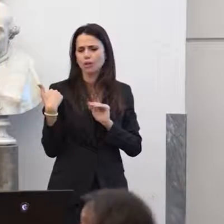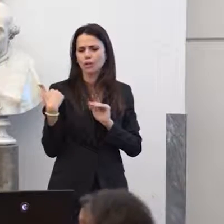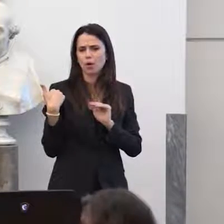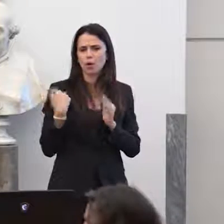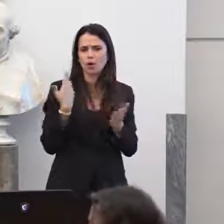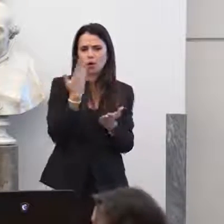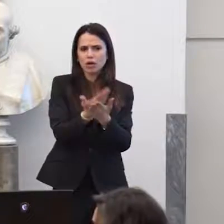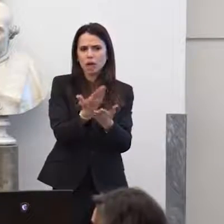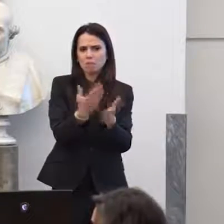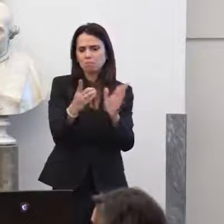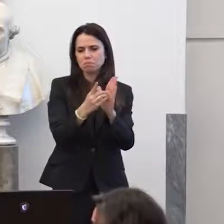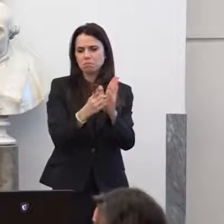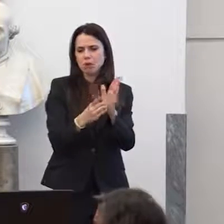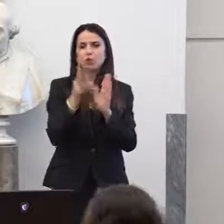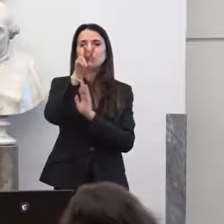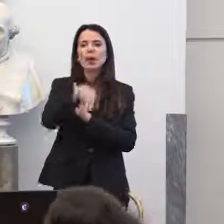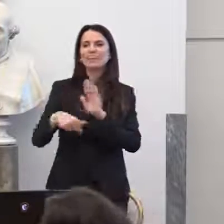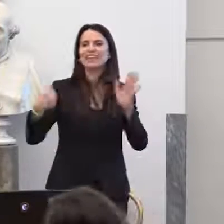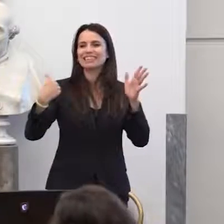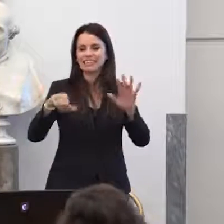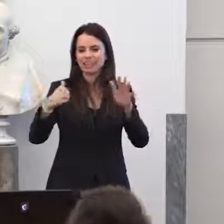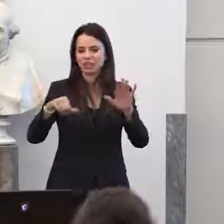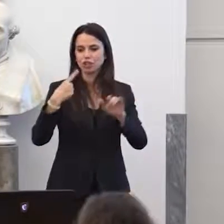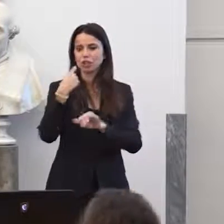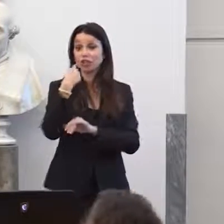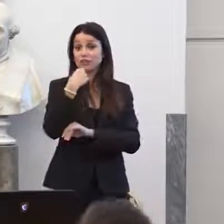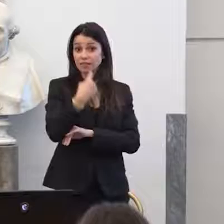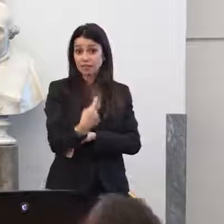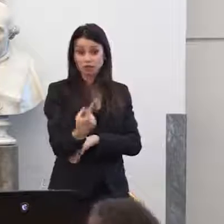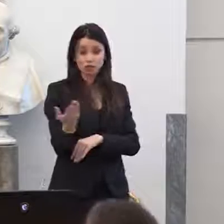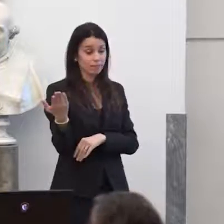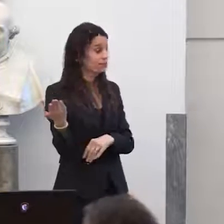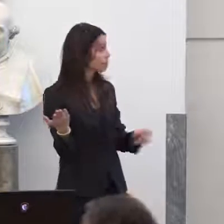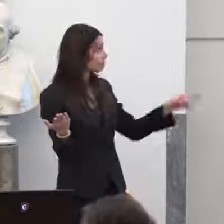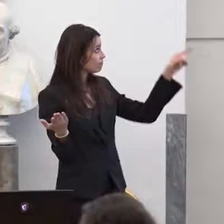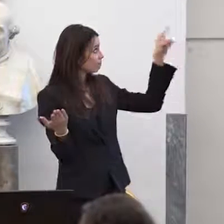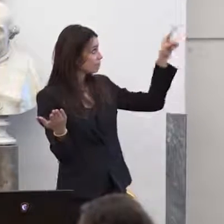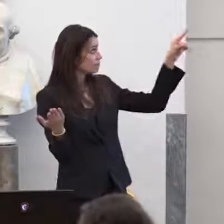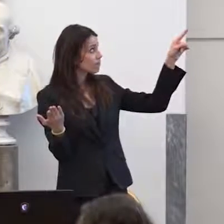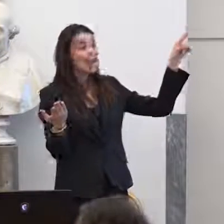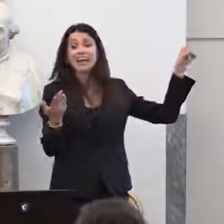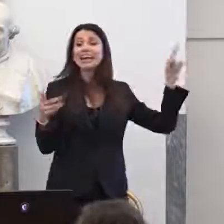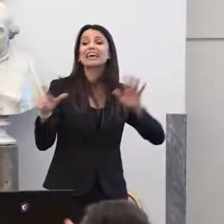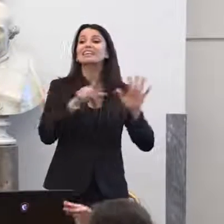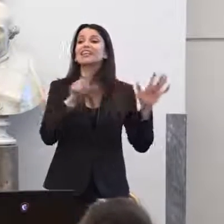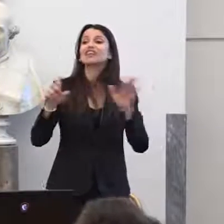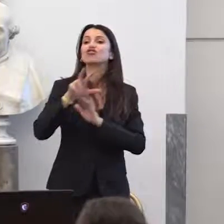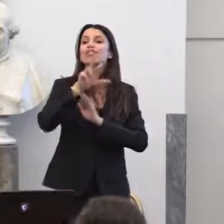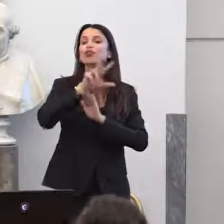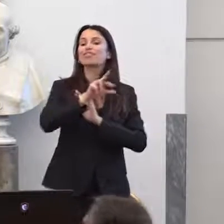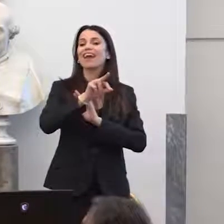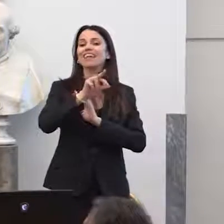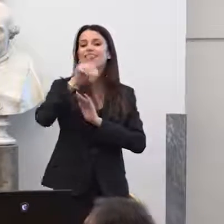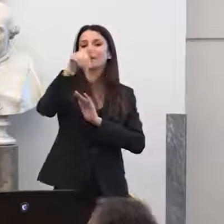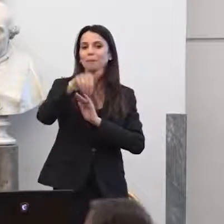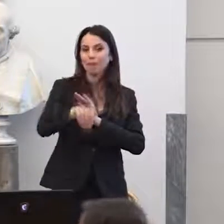2016 ci dice questo. Relativo al 2013 sono stati assistiti, vedete, oltre 730.000 pazienti